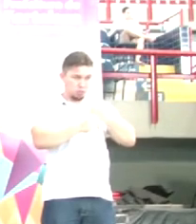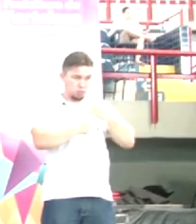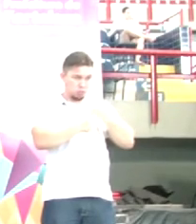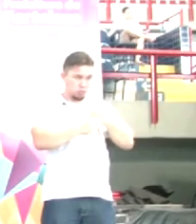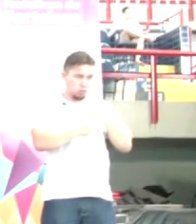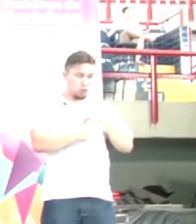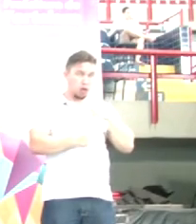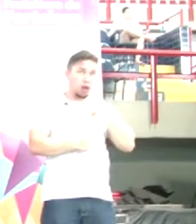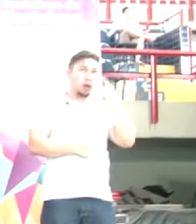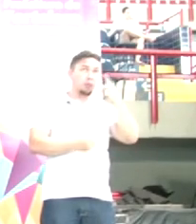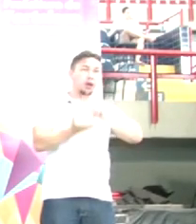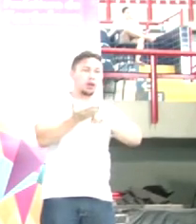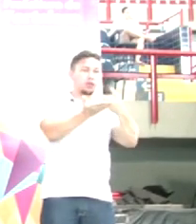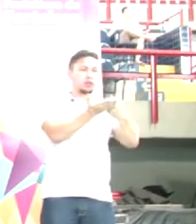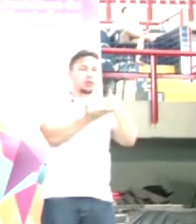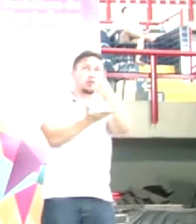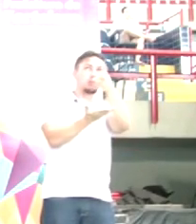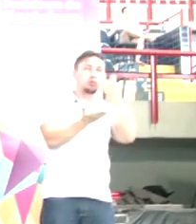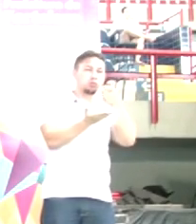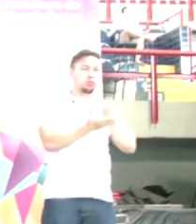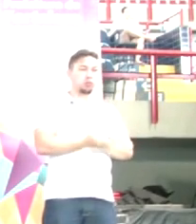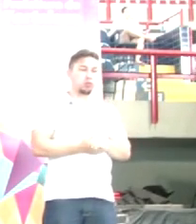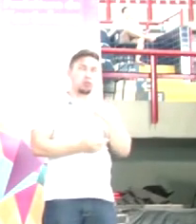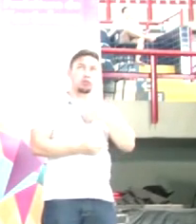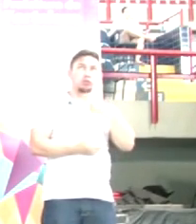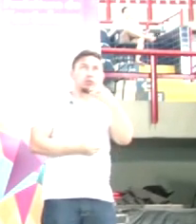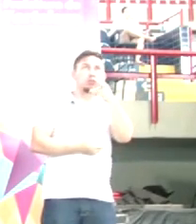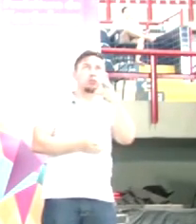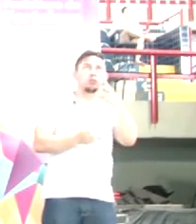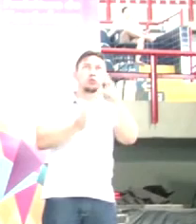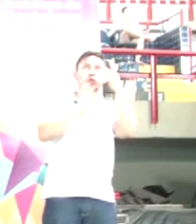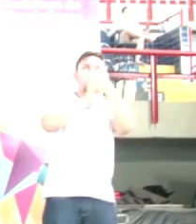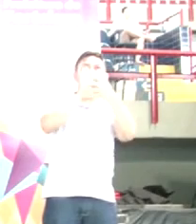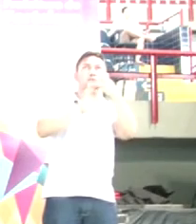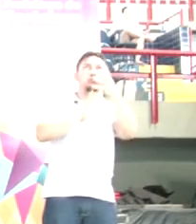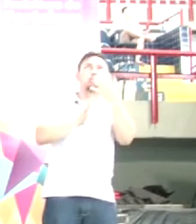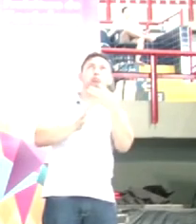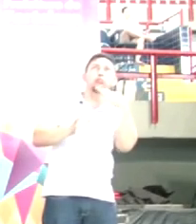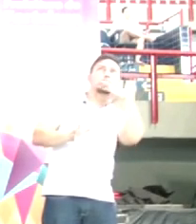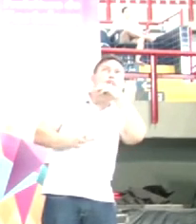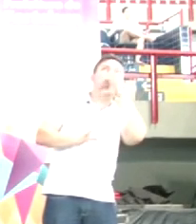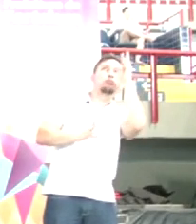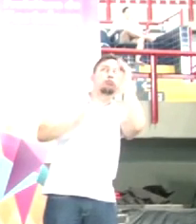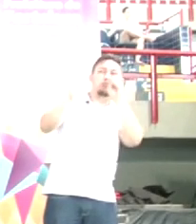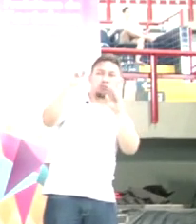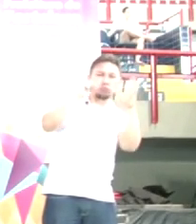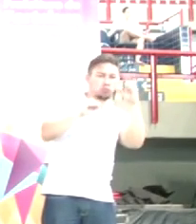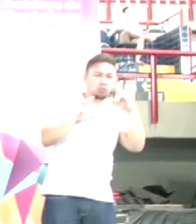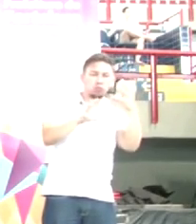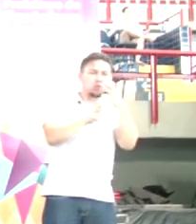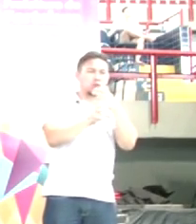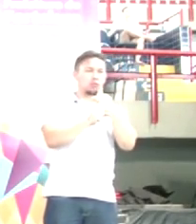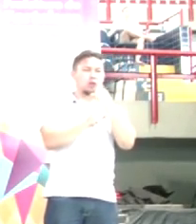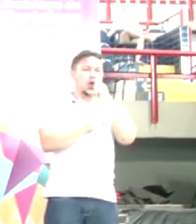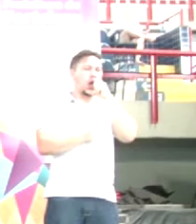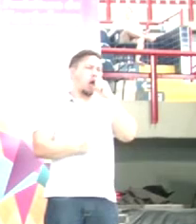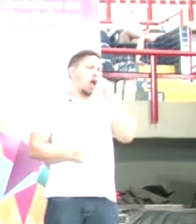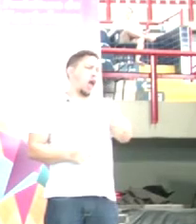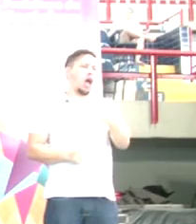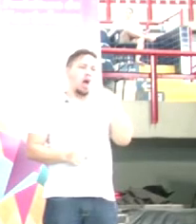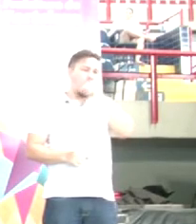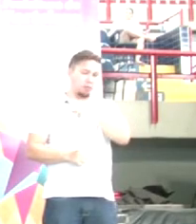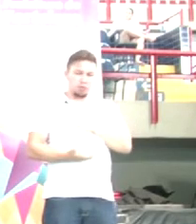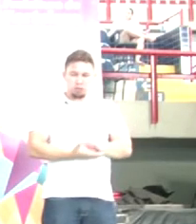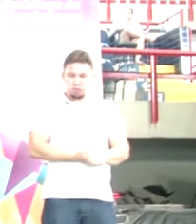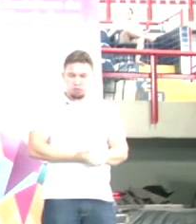mais interpretativa. Se você interpretar o que ele quer, você vai trabalhar bem menos. Olha o que foi que